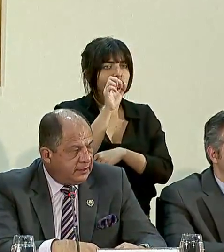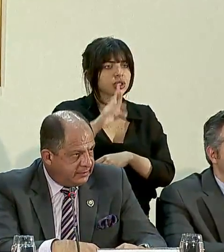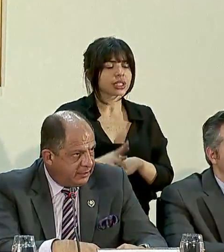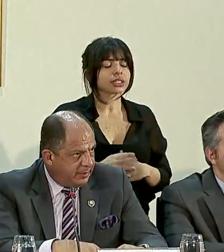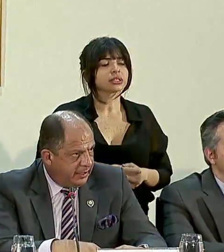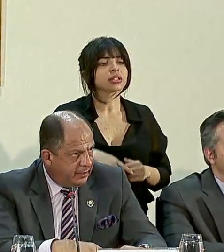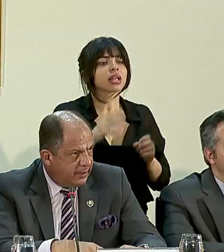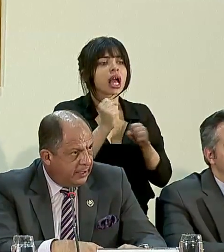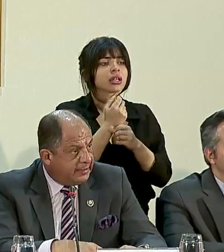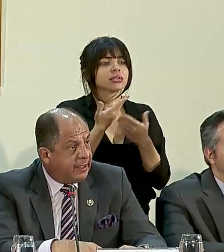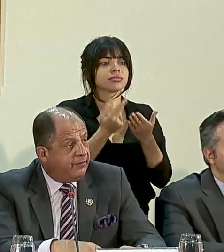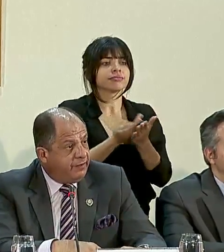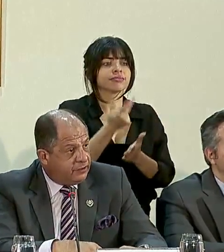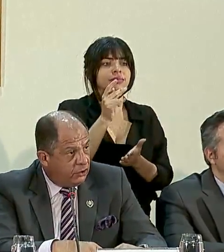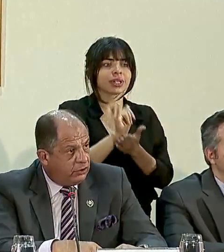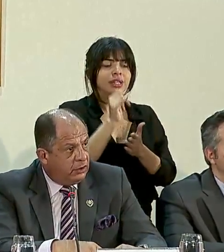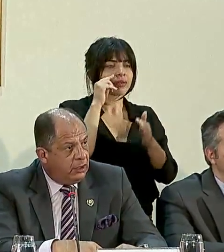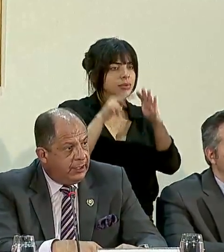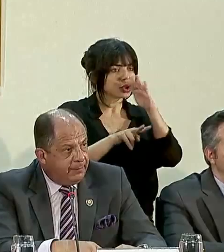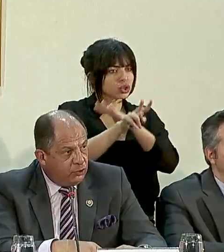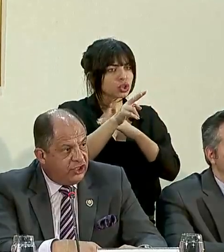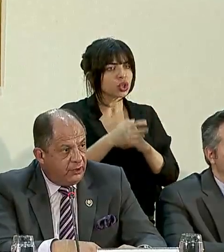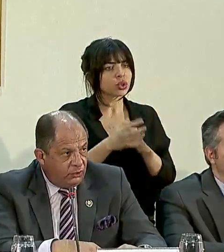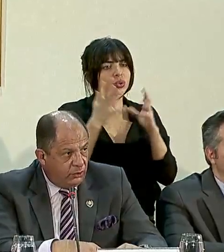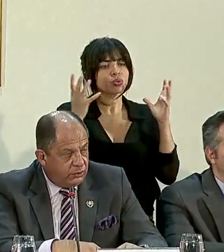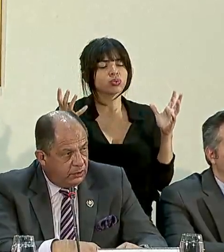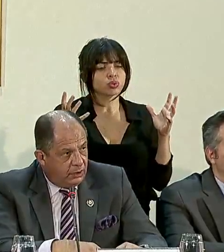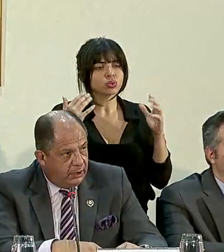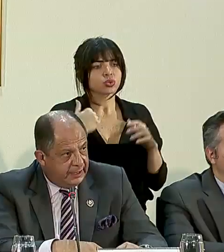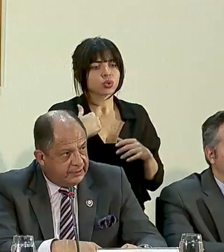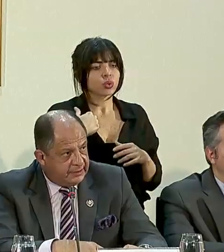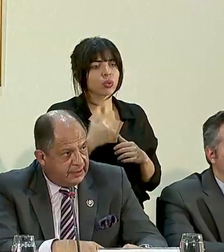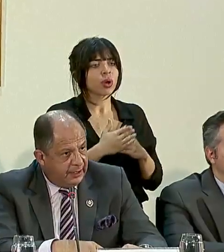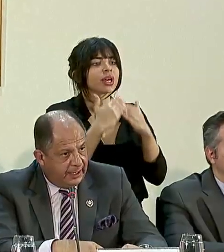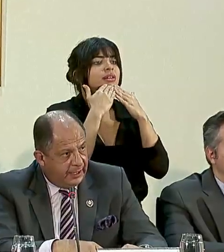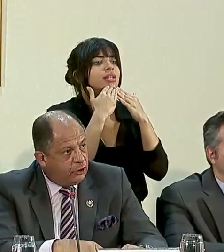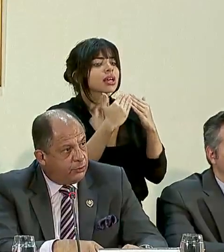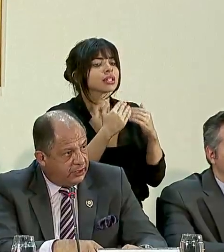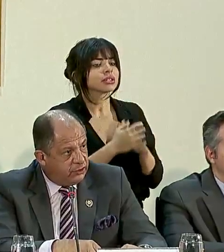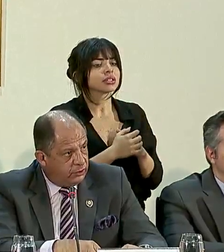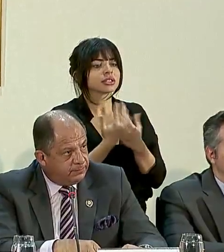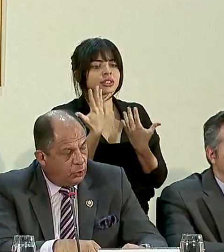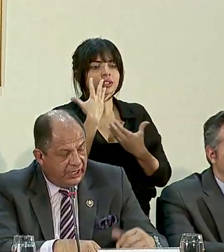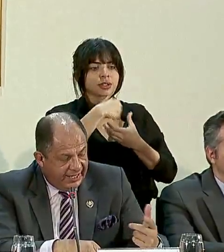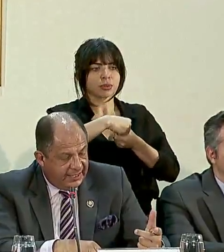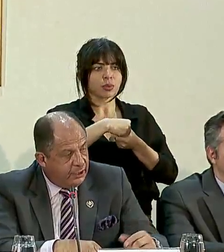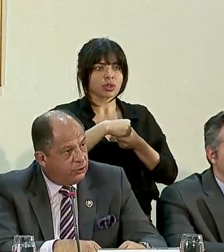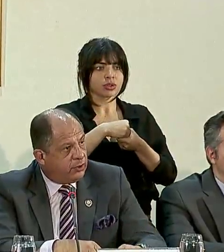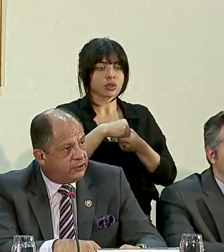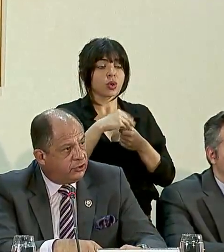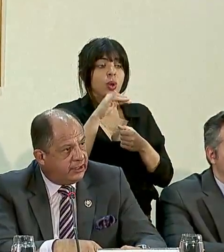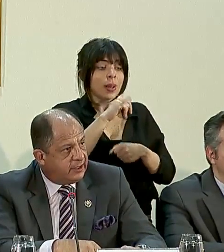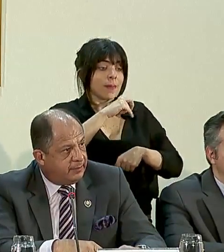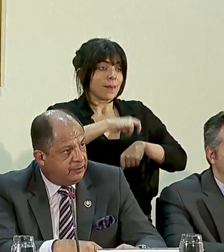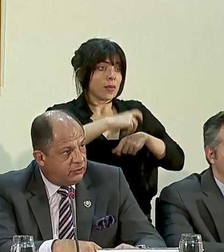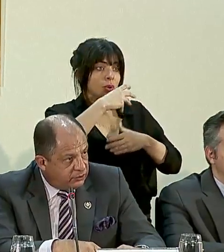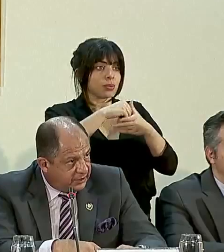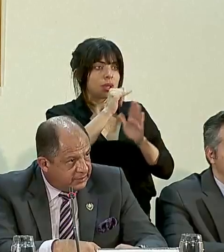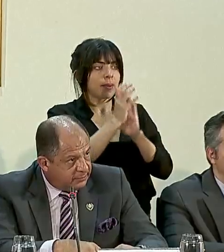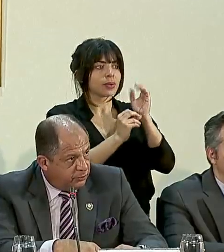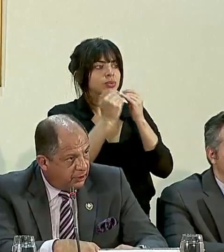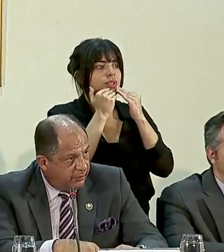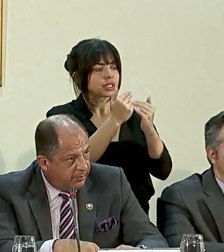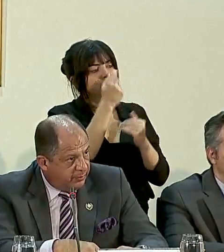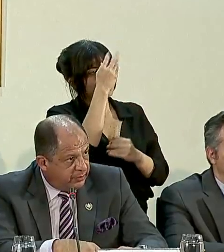costarricense, de hacer valer esa visión que mucha hubo gracias a la incorporación o a, en la incorporación de este capítulo.